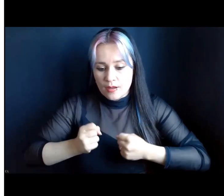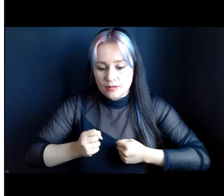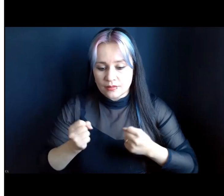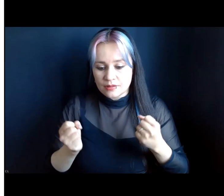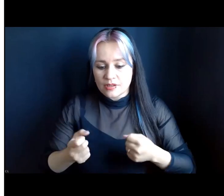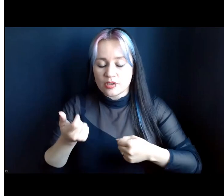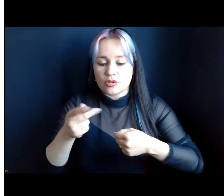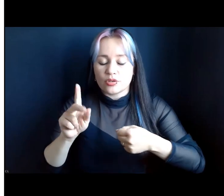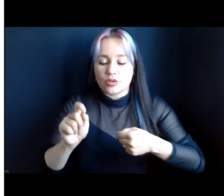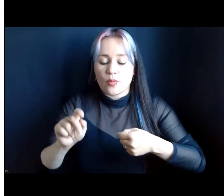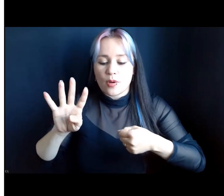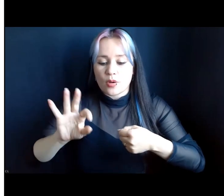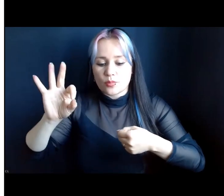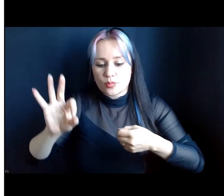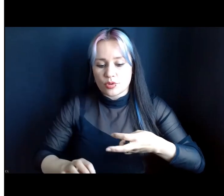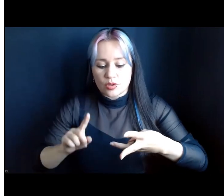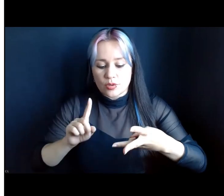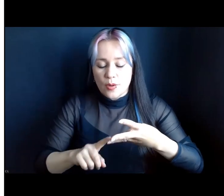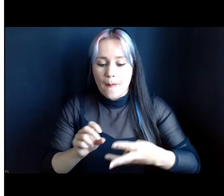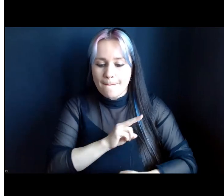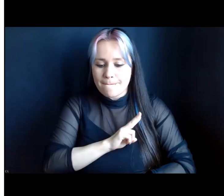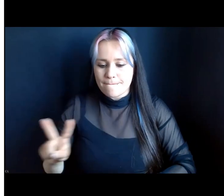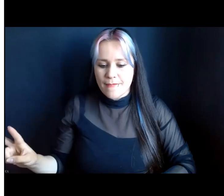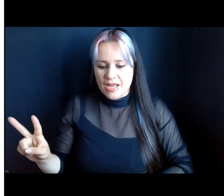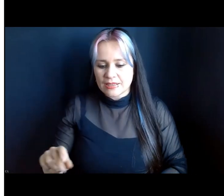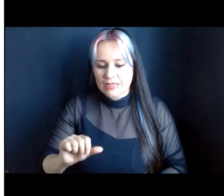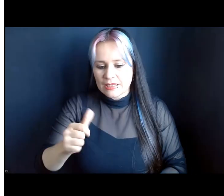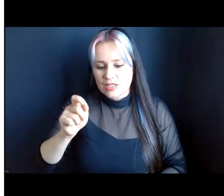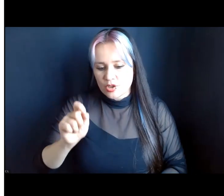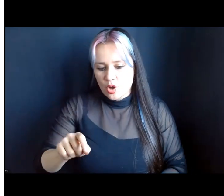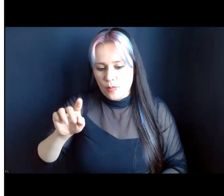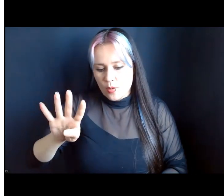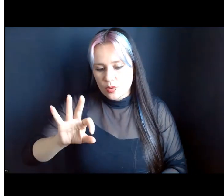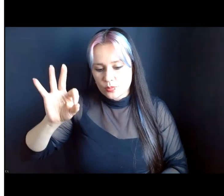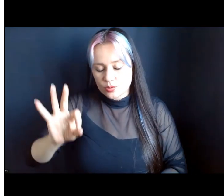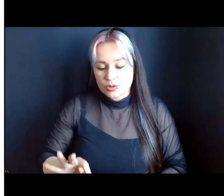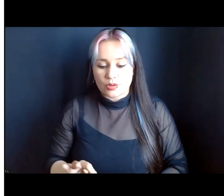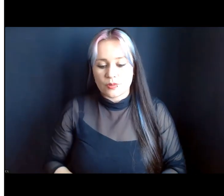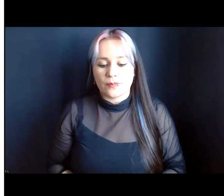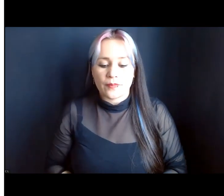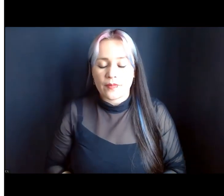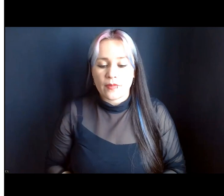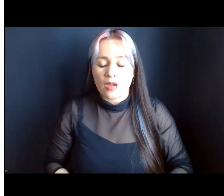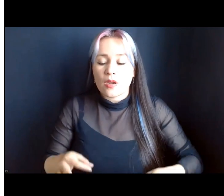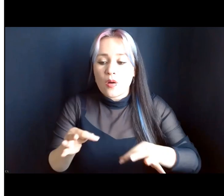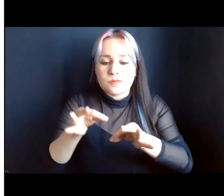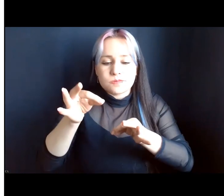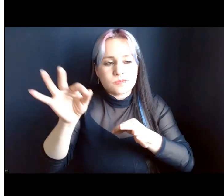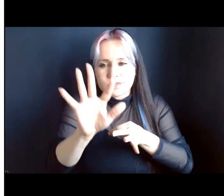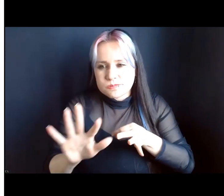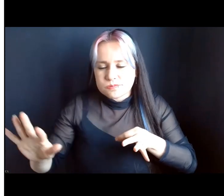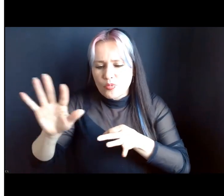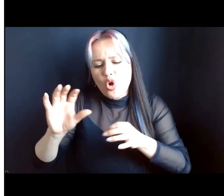simat 2023 masculino 4751 femenino